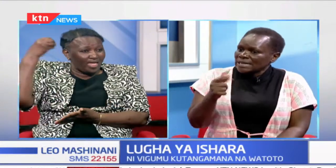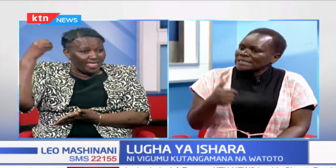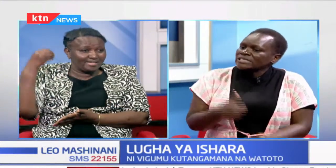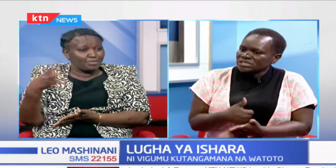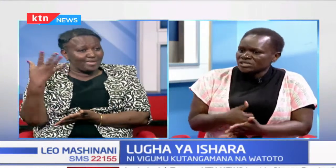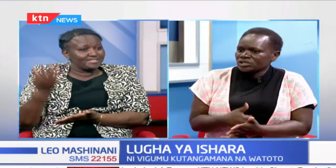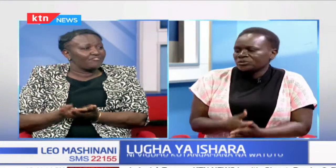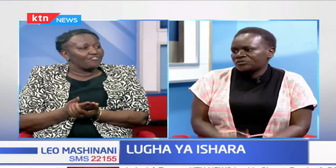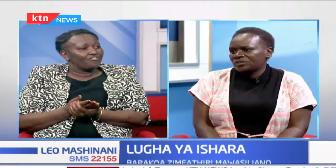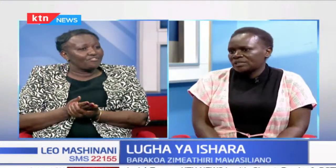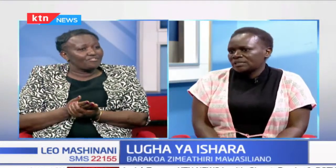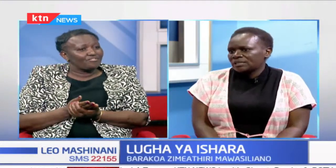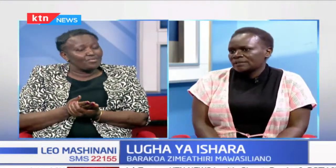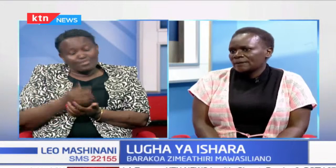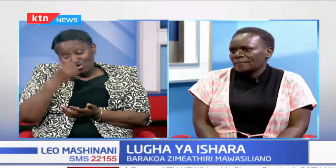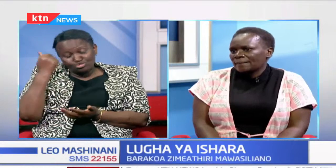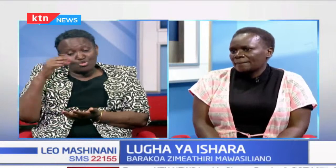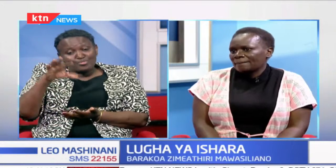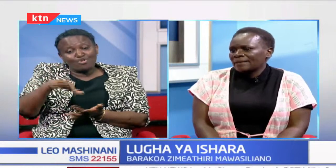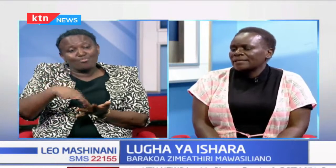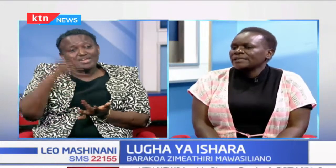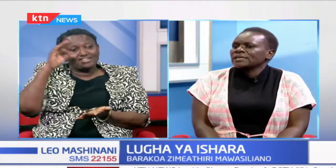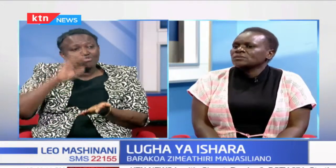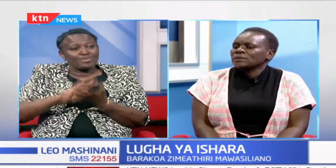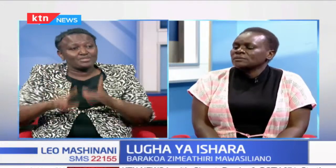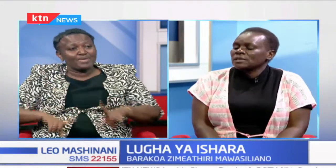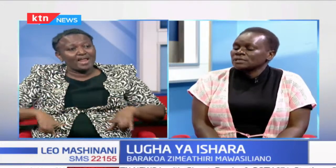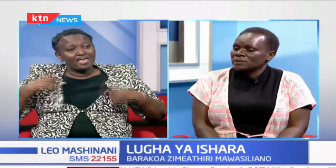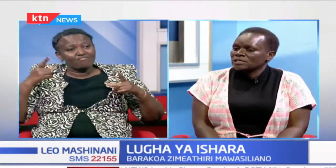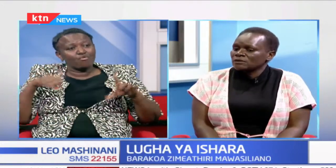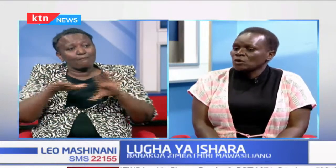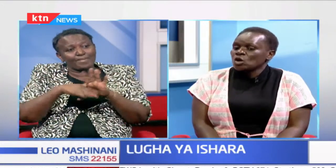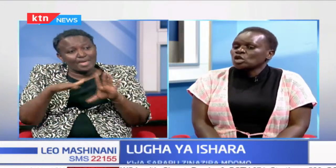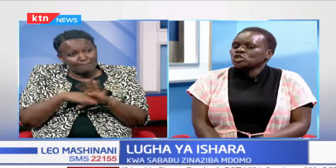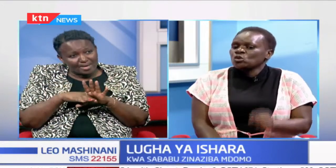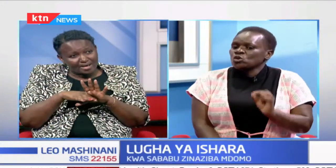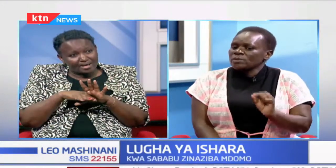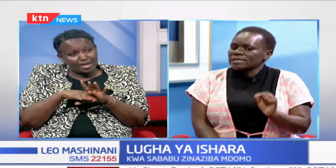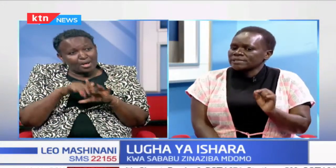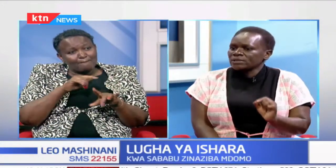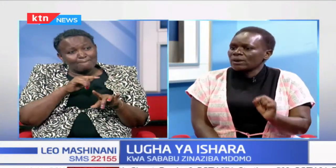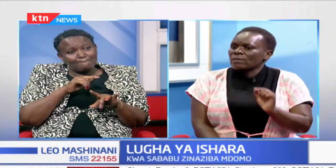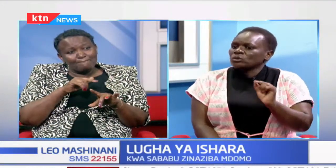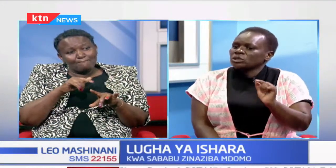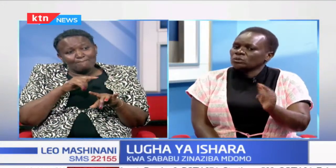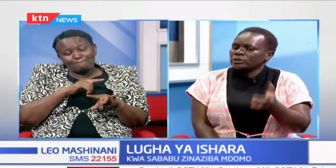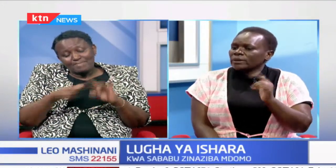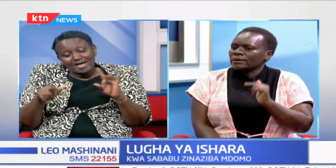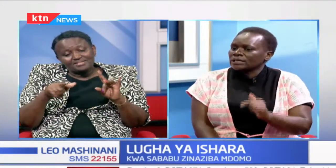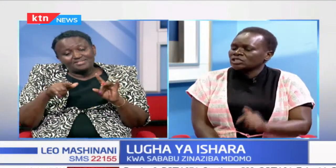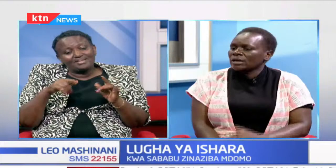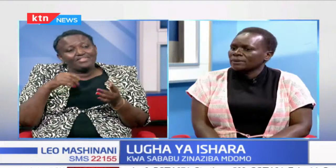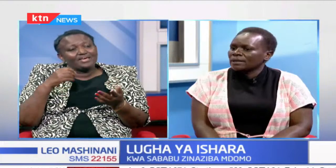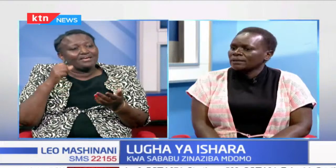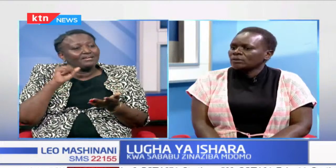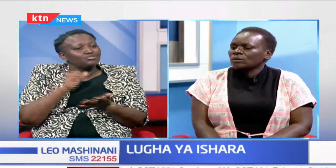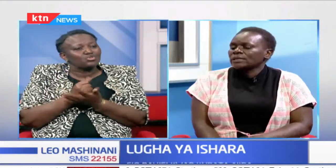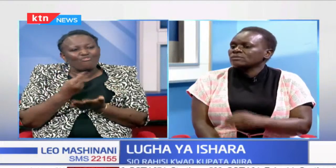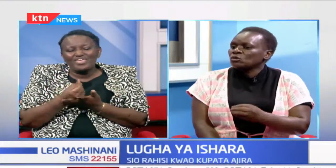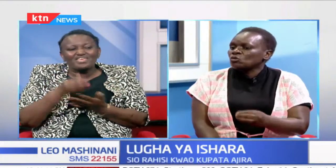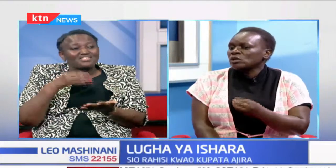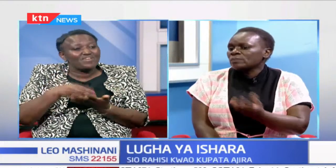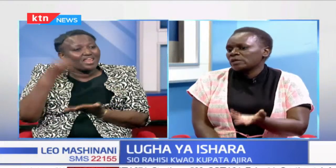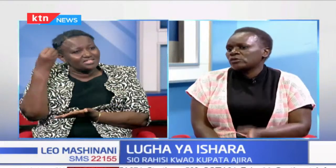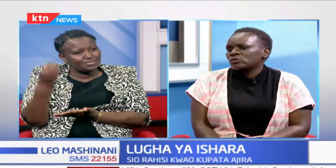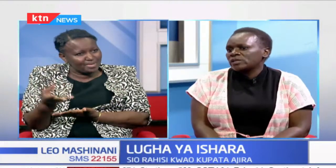Alafu sana registration fee ni expensive. Ndiyo unominatiwa ama uchaguliwa na chama,